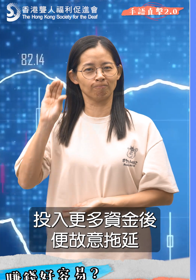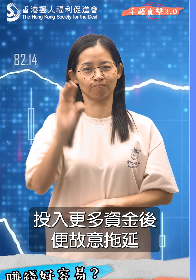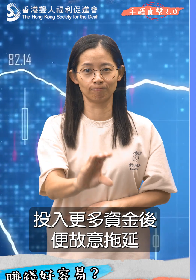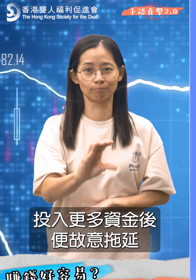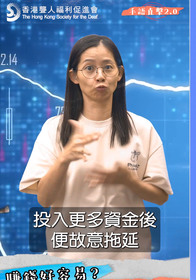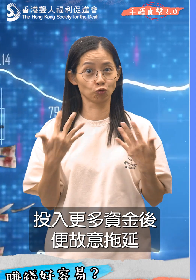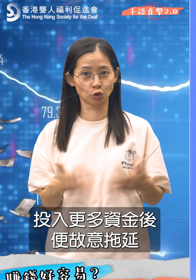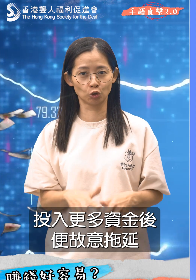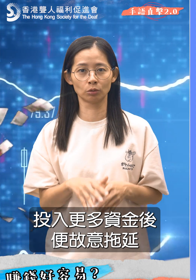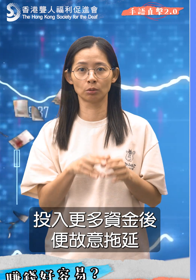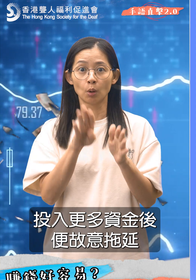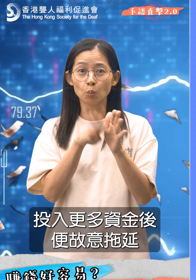延，